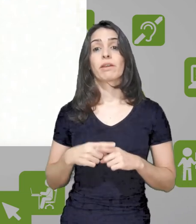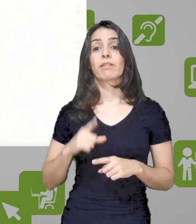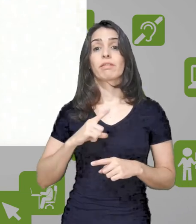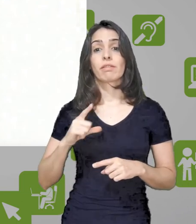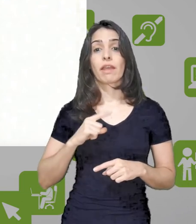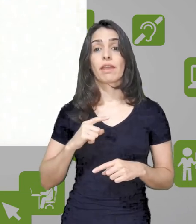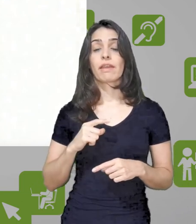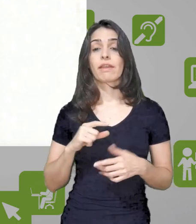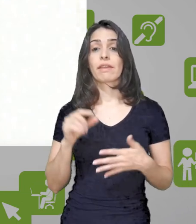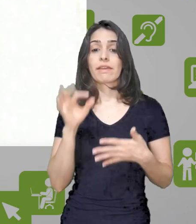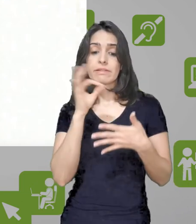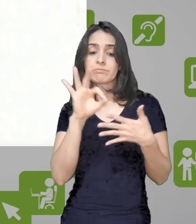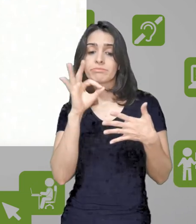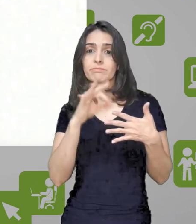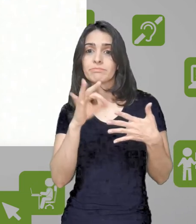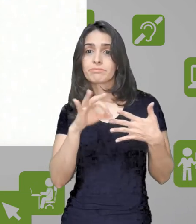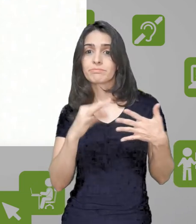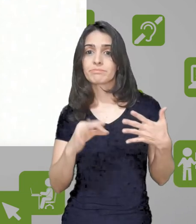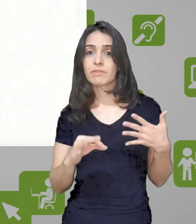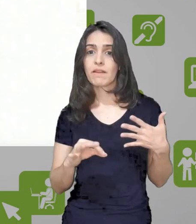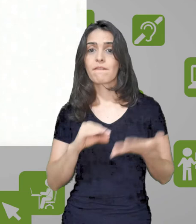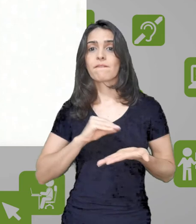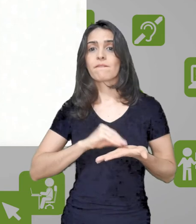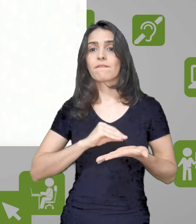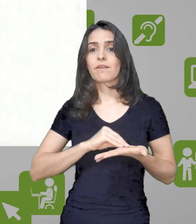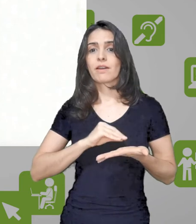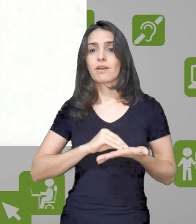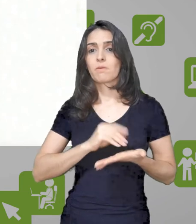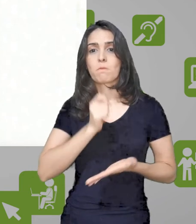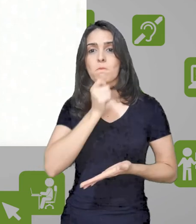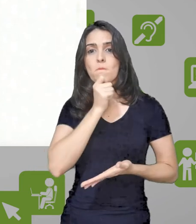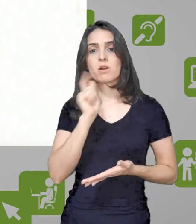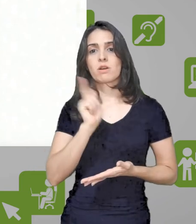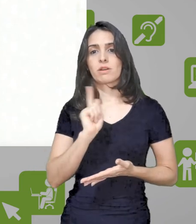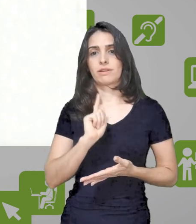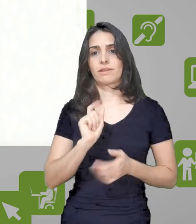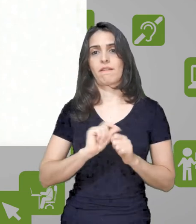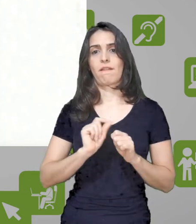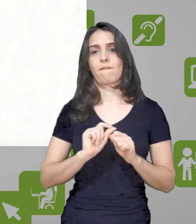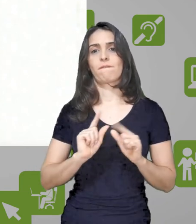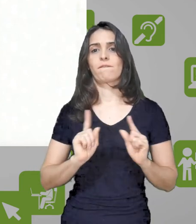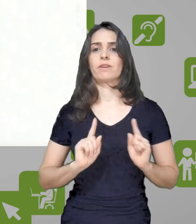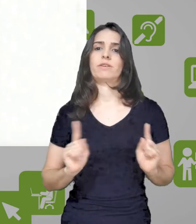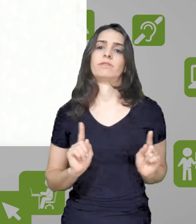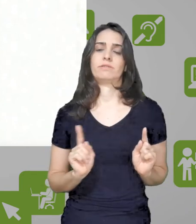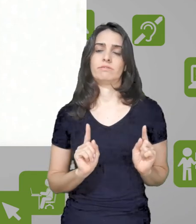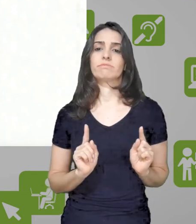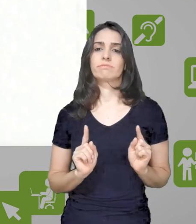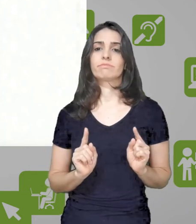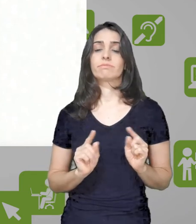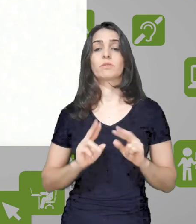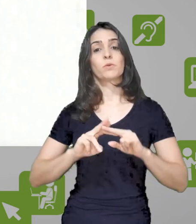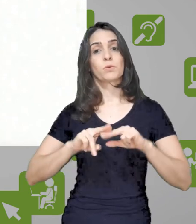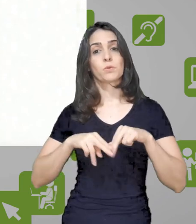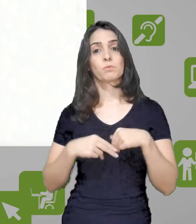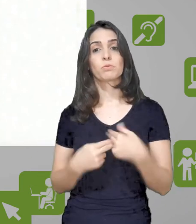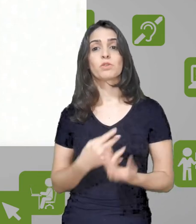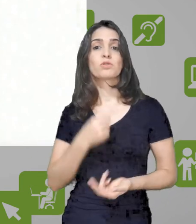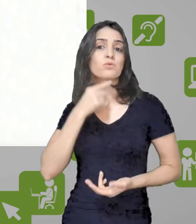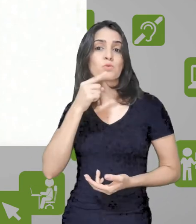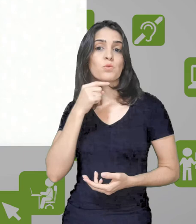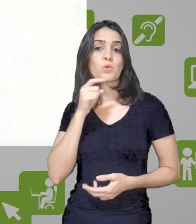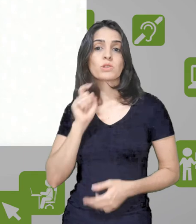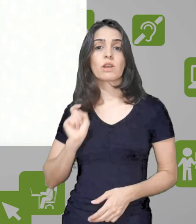posso, no acompanhamento de conclusão, não indicar a conclusão, não vai aparecer caixinha nenhuma para o aluno